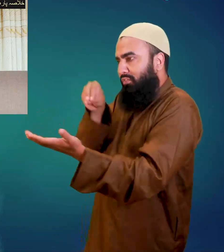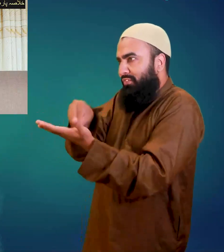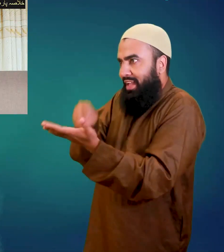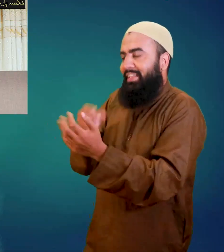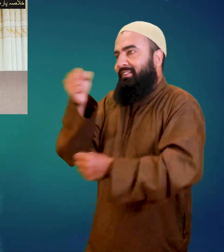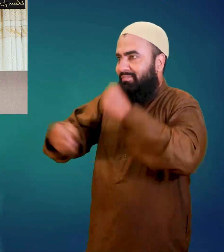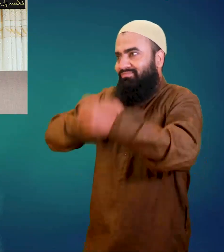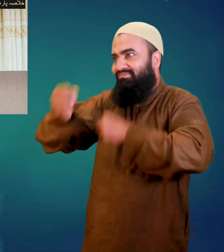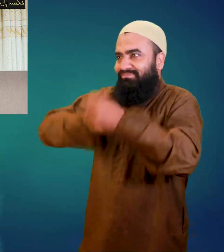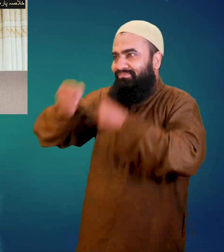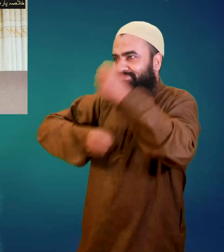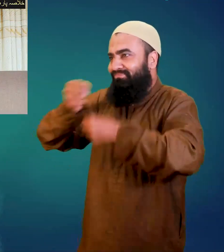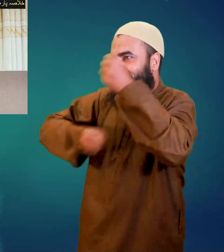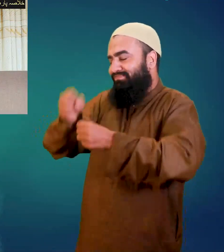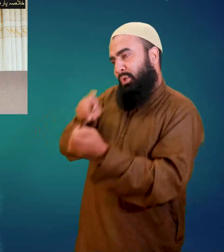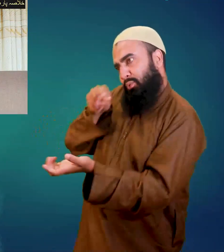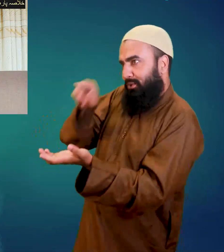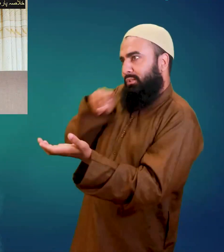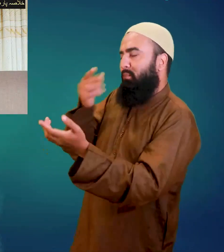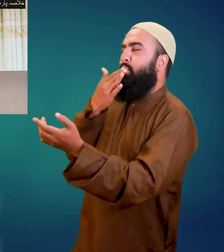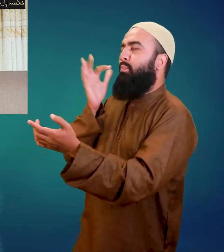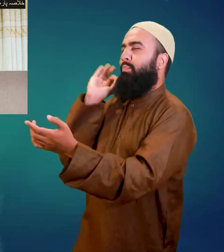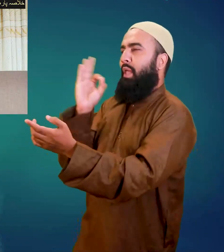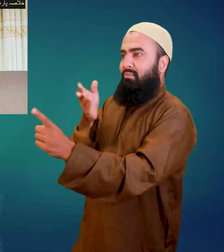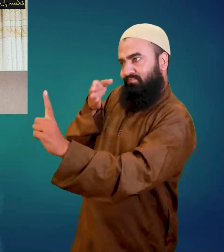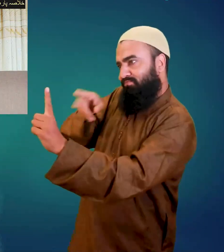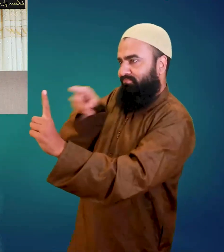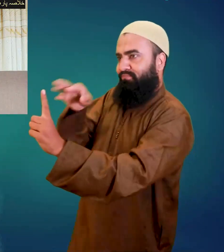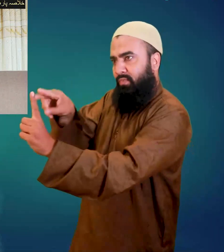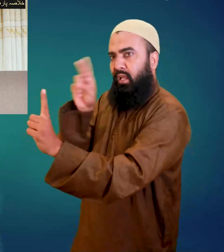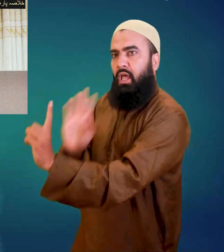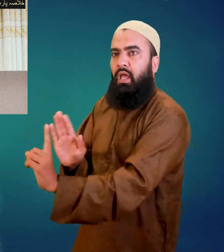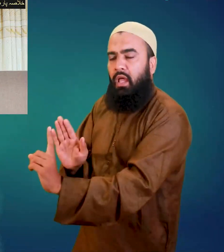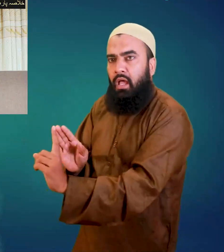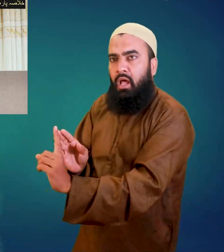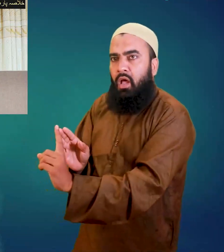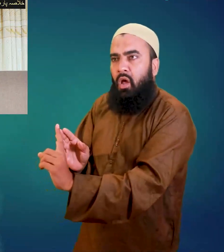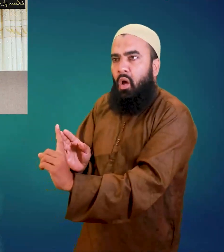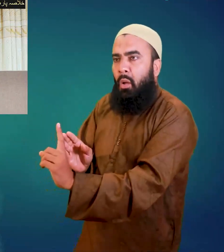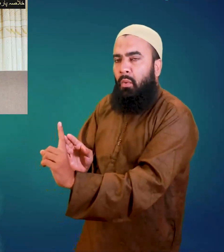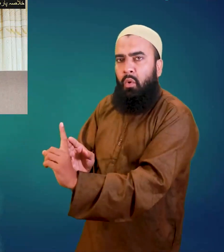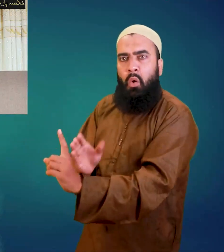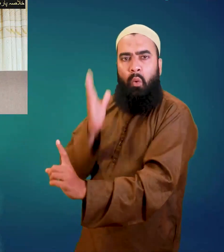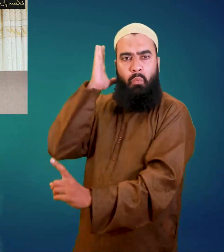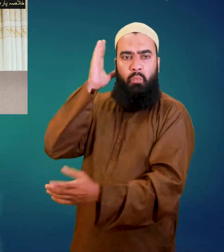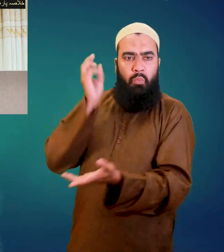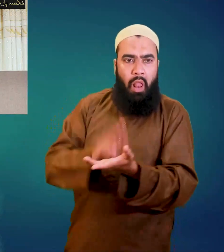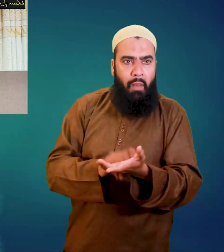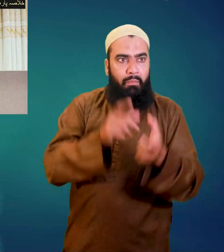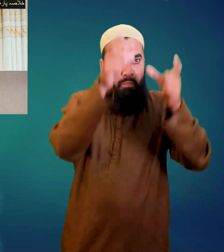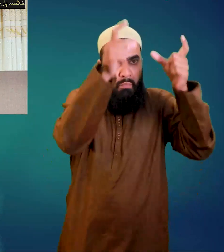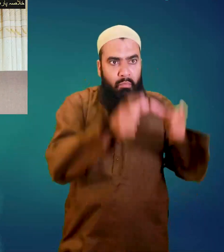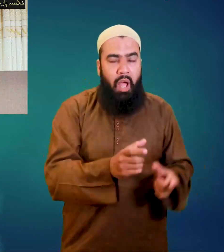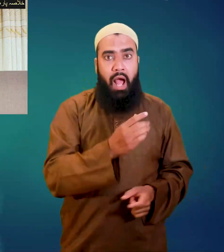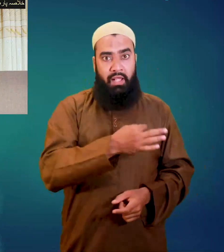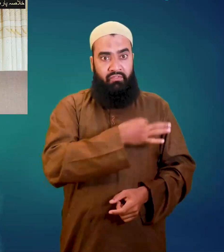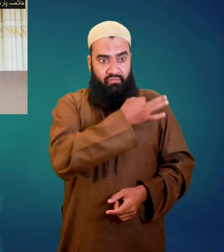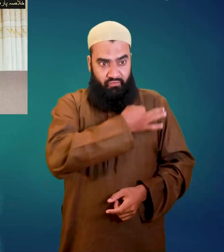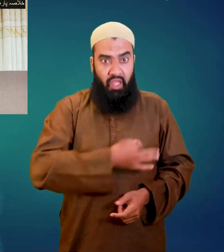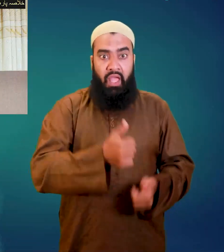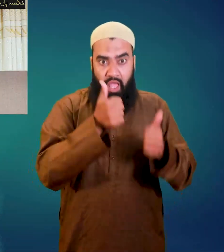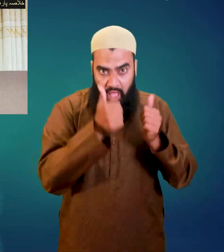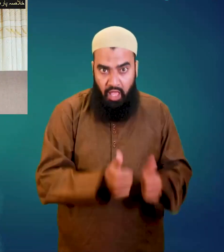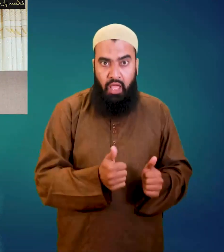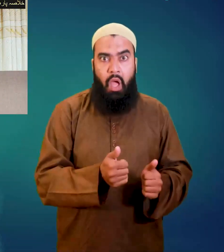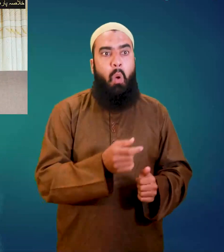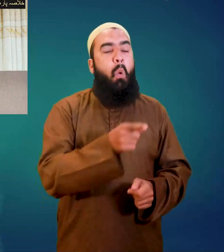پیچھے دوڑتے ہیں، بھاگتے ہیں، اسی طرح نیک لوگ دین کے معاملے میں آگے بڑھتے ہیں، اور ان کی ترجیحات دین